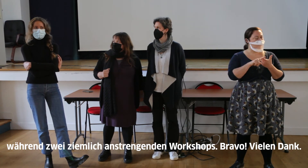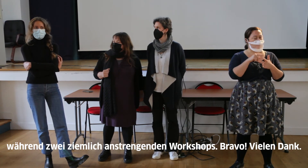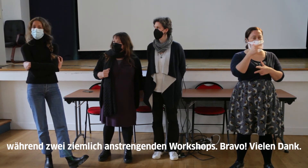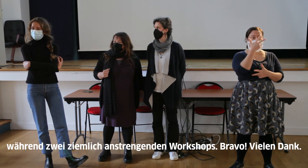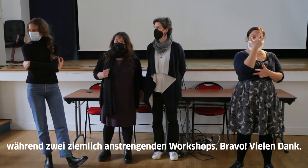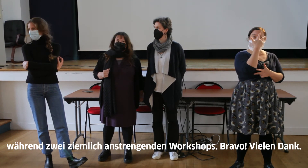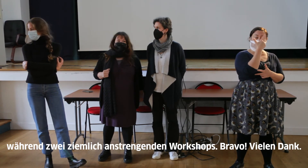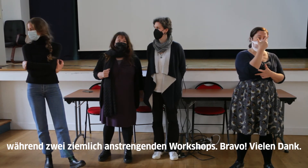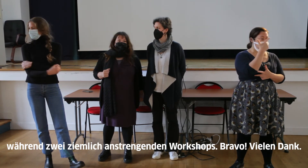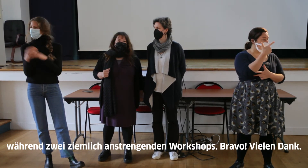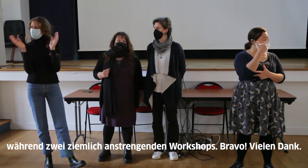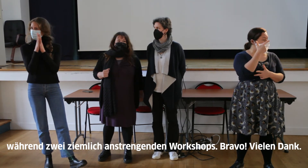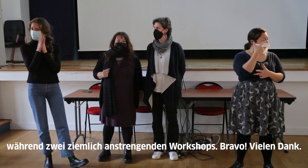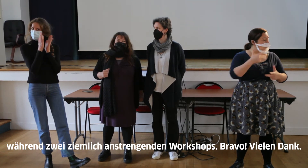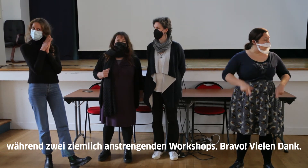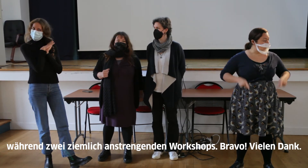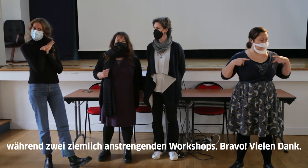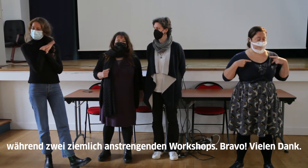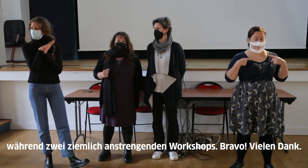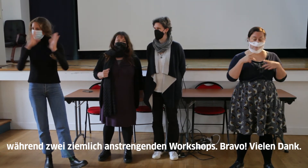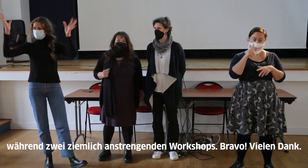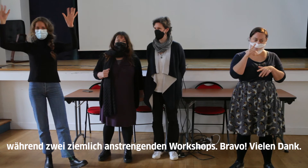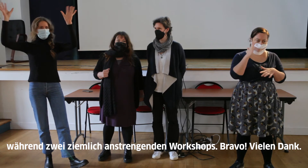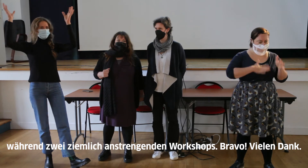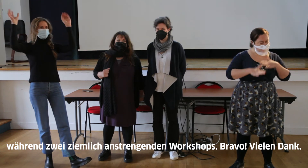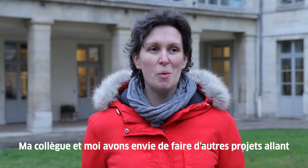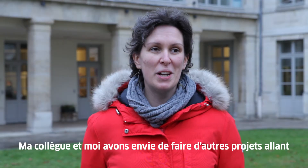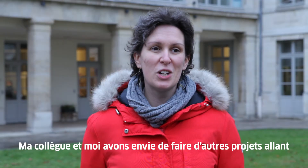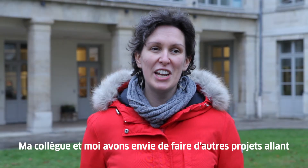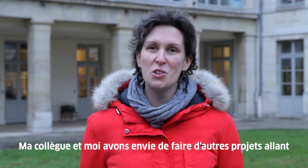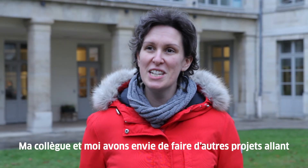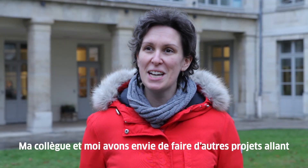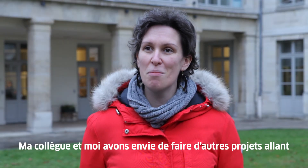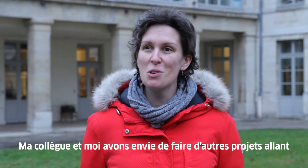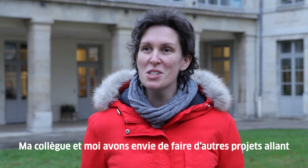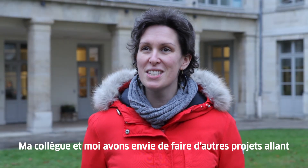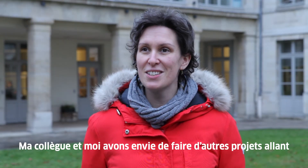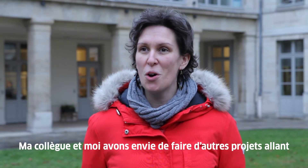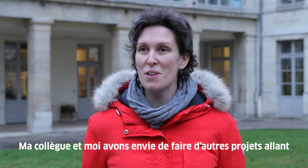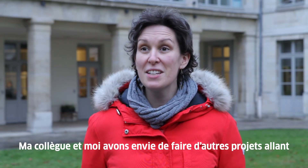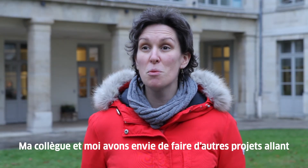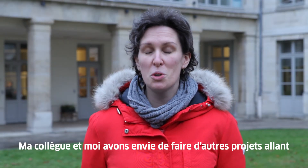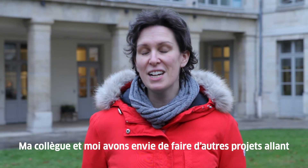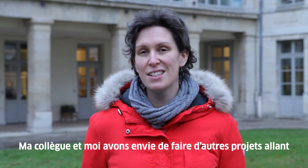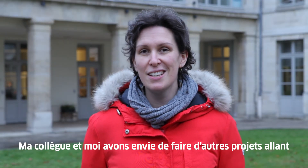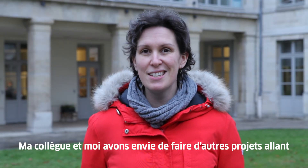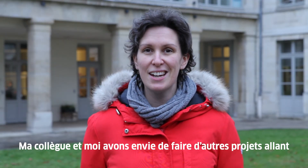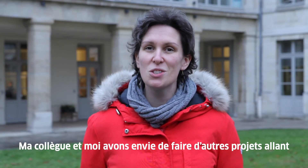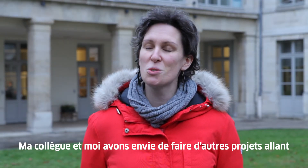assez fatigants. Bon bravo, merci beaucoup. Meine Kollegin und ich haben Lust, noch weitere Projekte in dieser Richtung zu